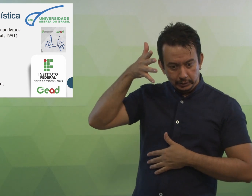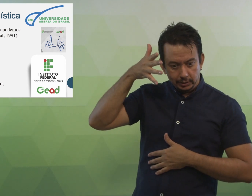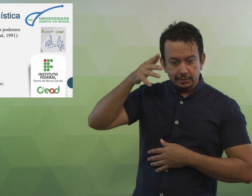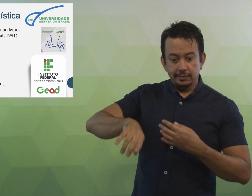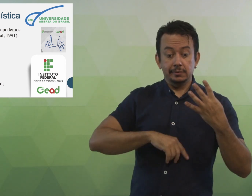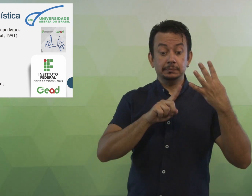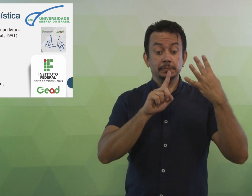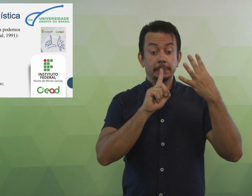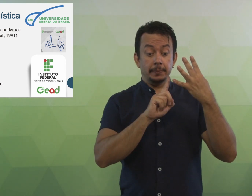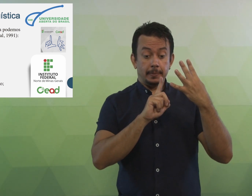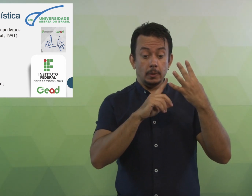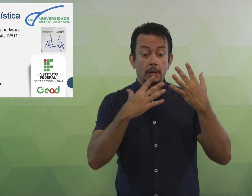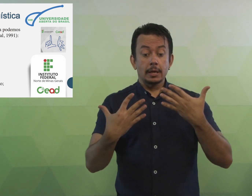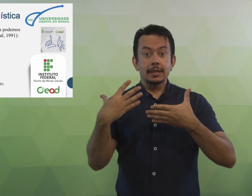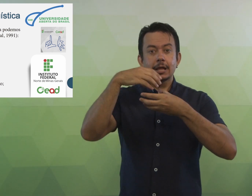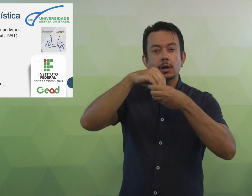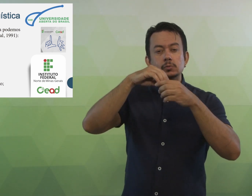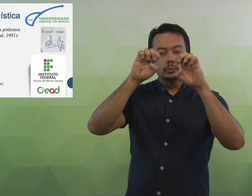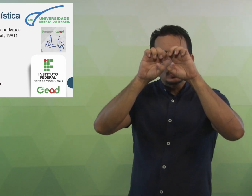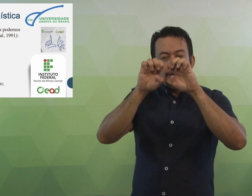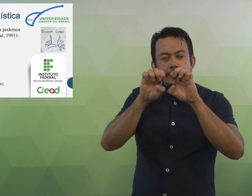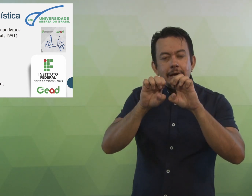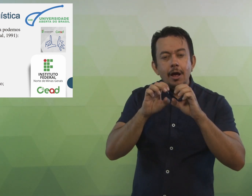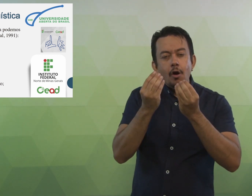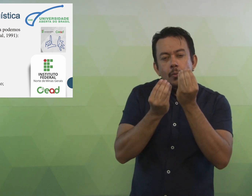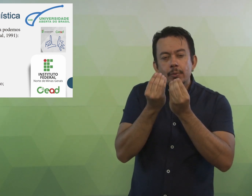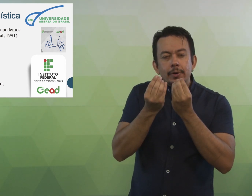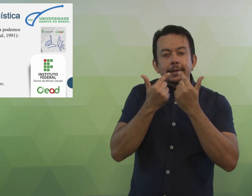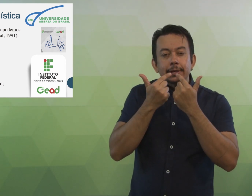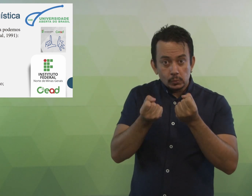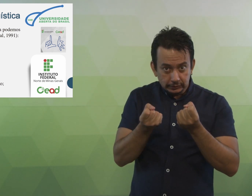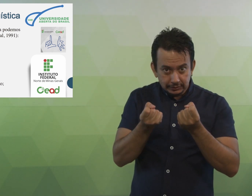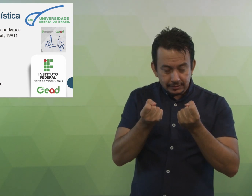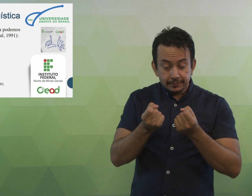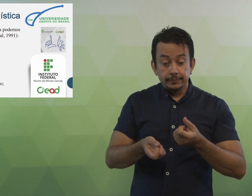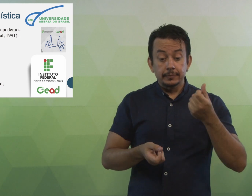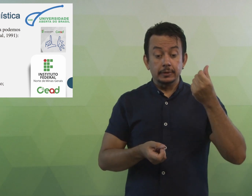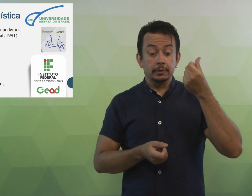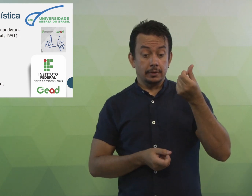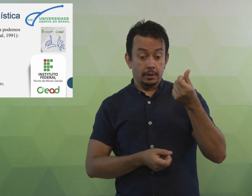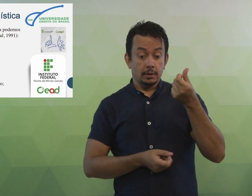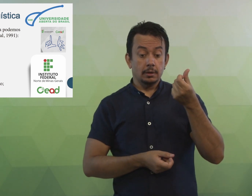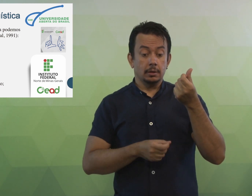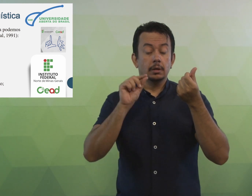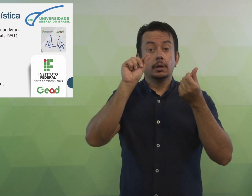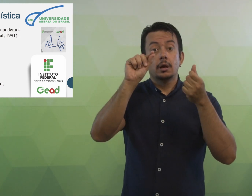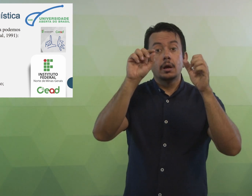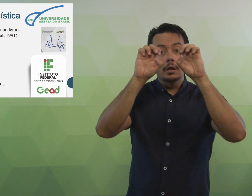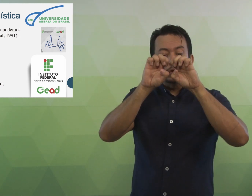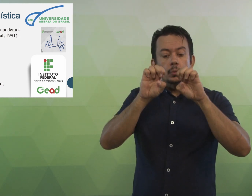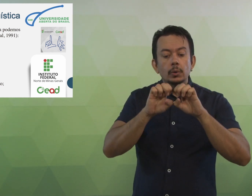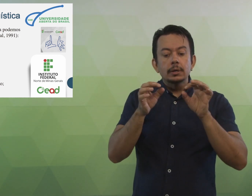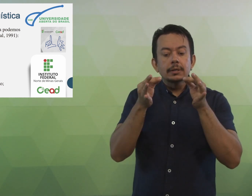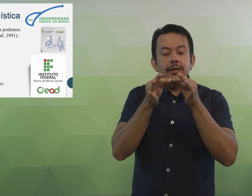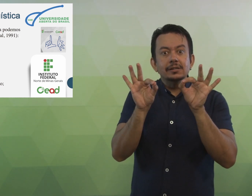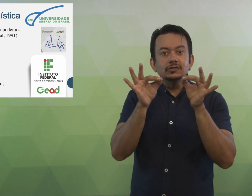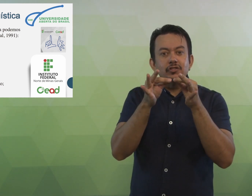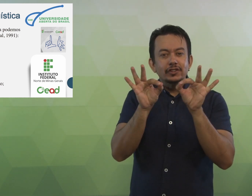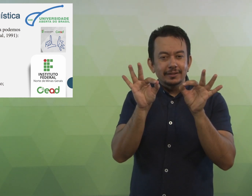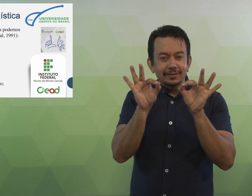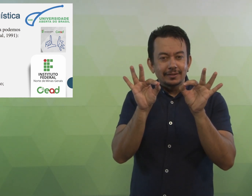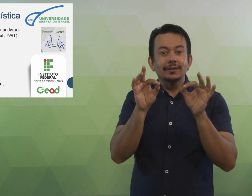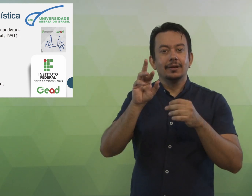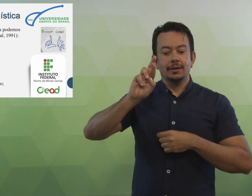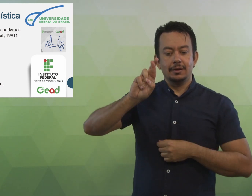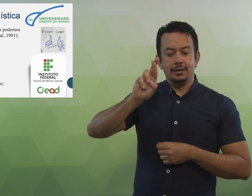e discursivo. O quinto, intenção e estruturação linguística. E o sexto,